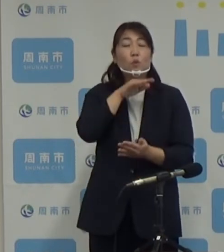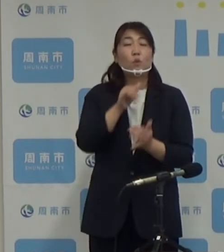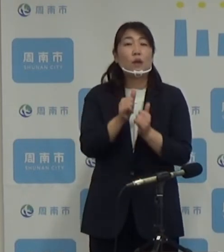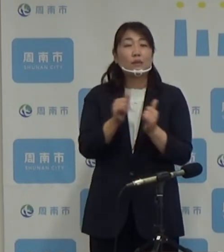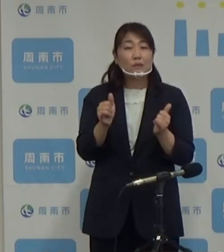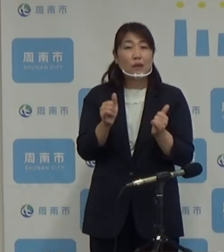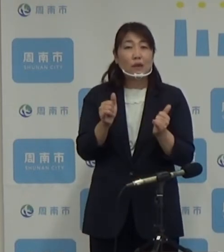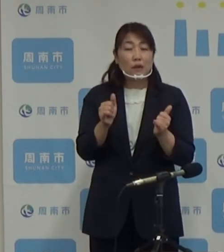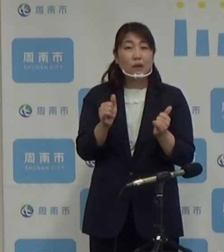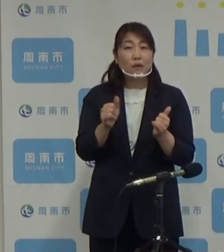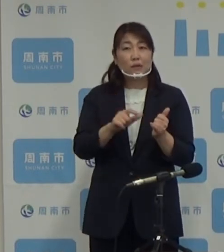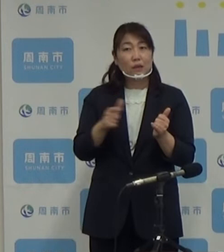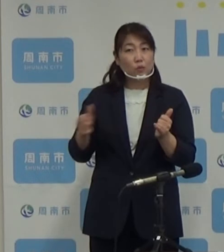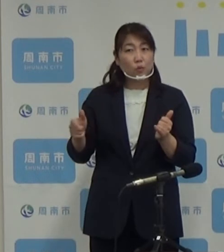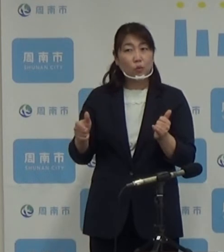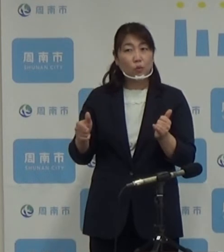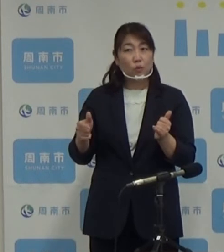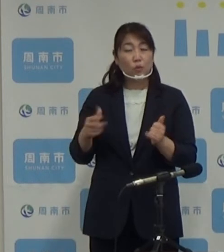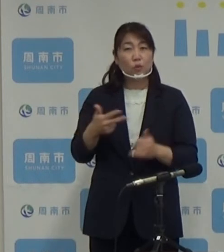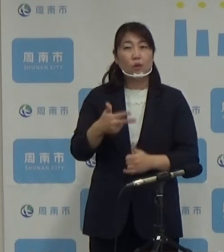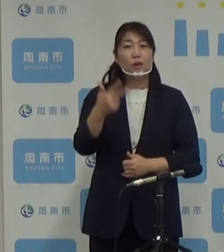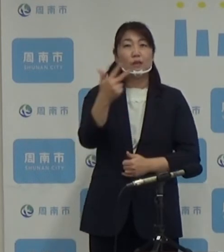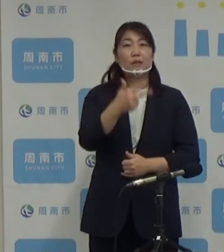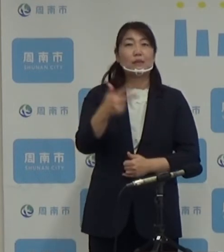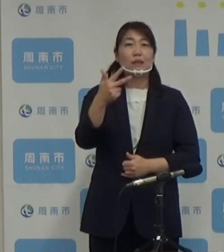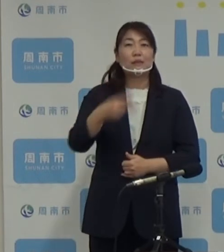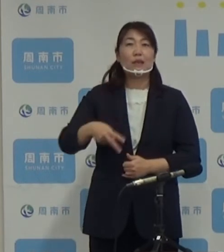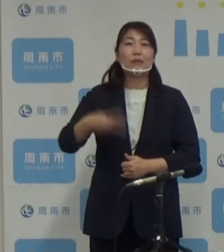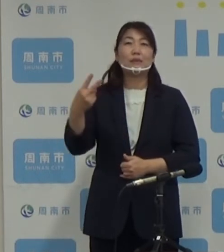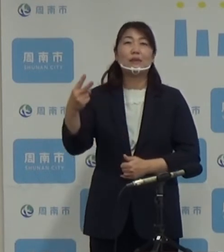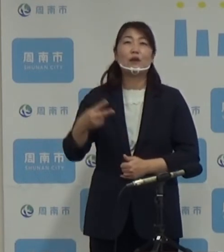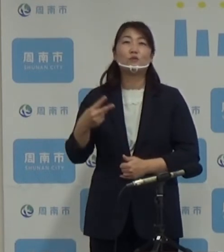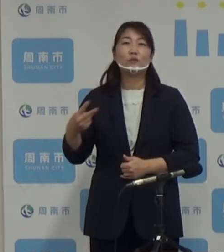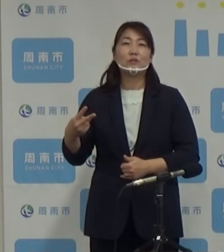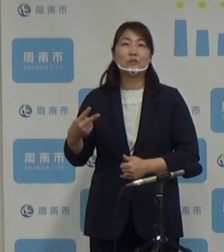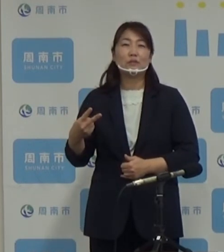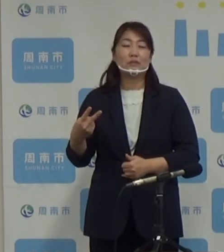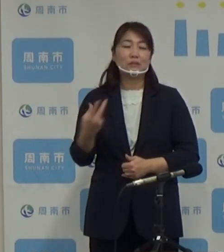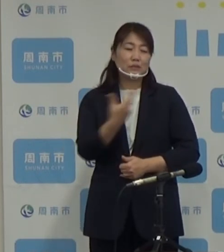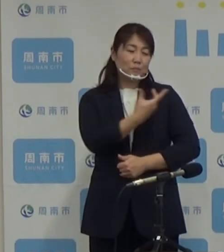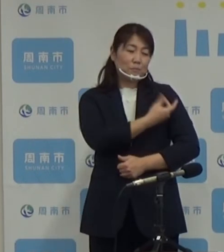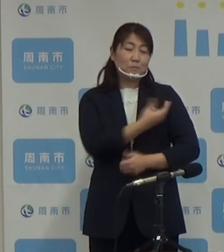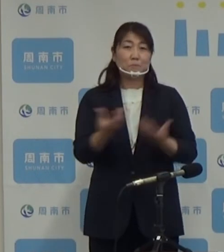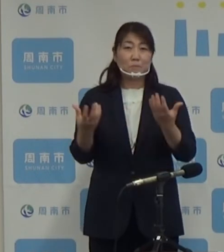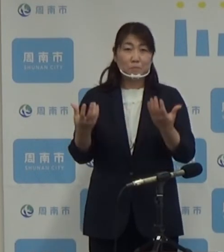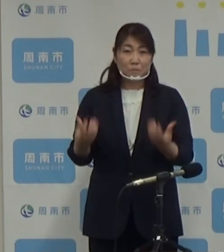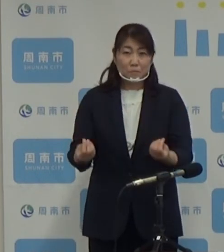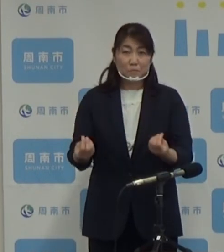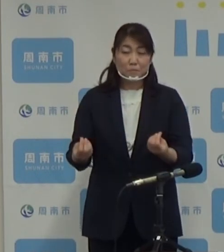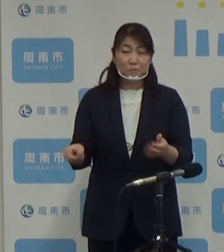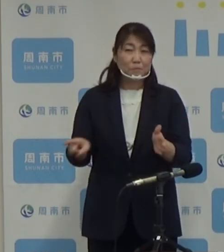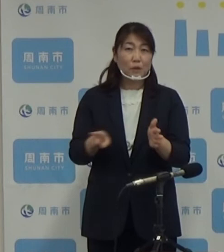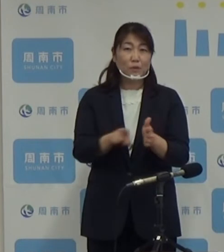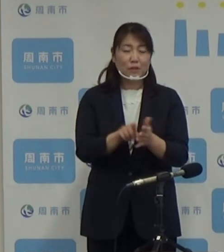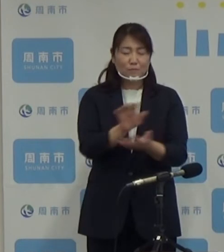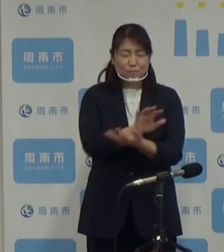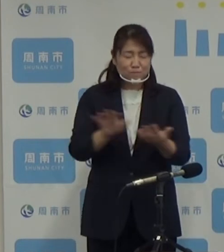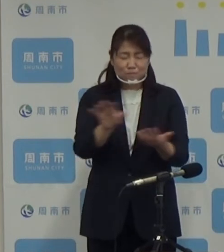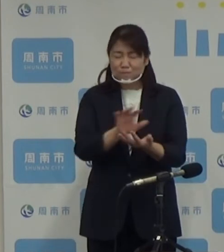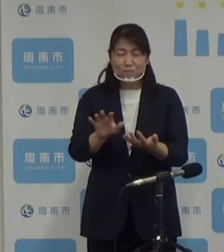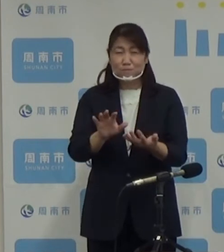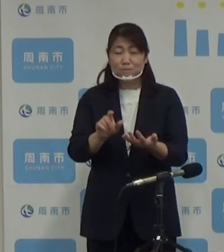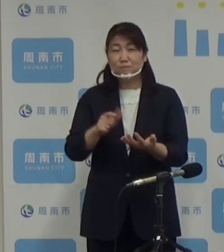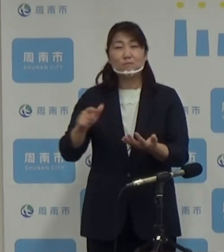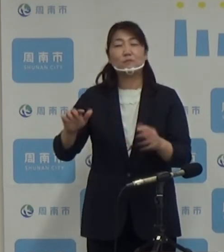者と約7200名の追加接種を実施いたしましたこれまでのところ混乱なども